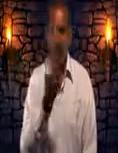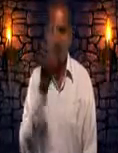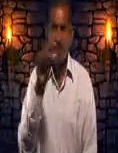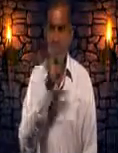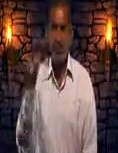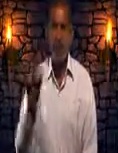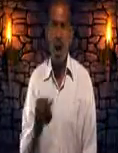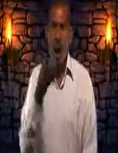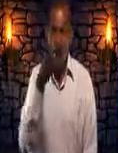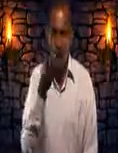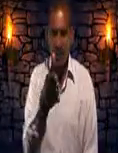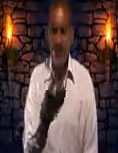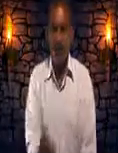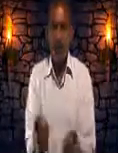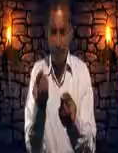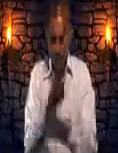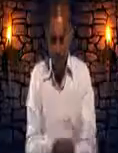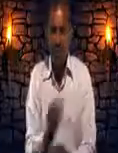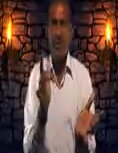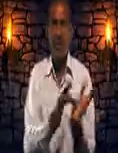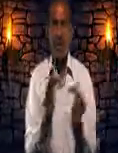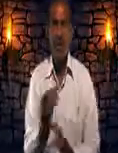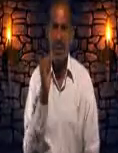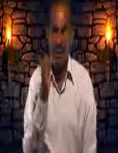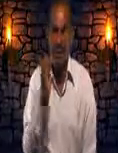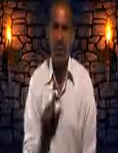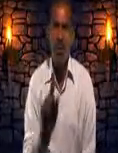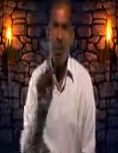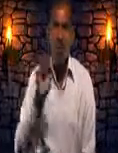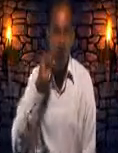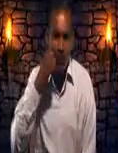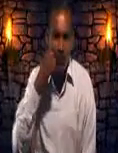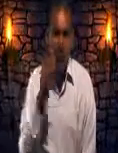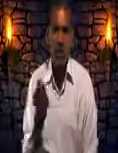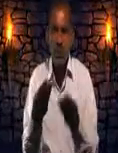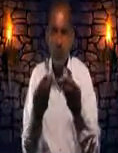வசனம் 11. அவன் பிரதியுத்தரமாக, இயேசு என்னப்பட்ட ஒருவர்